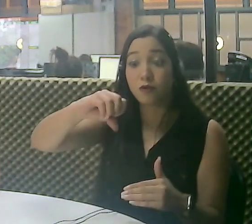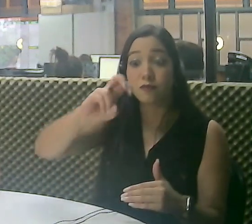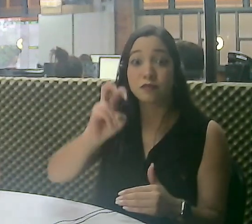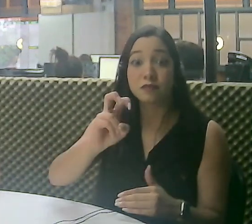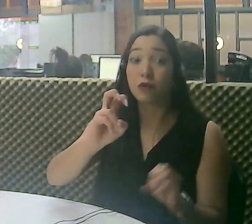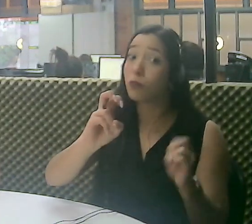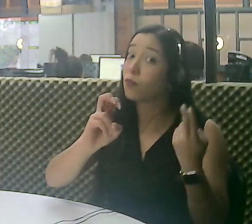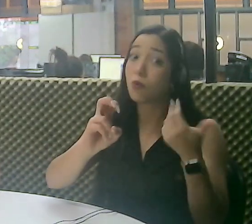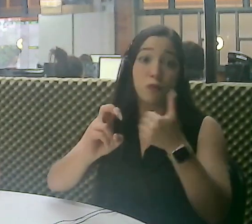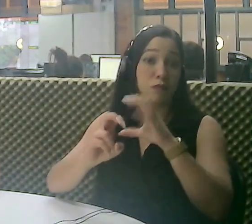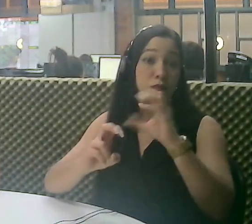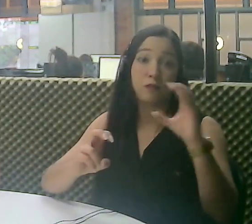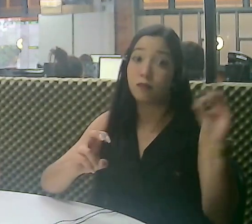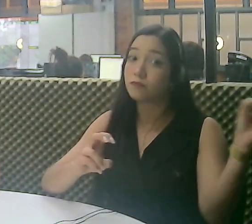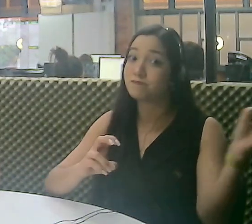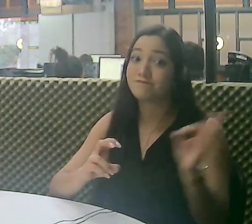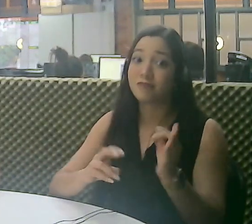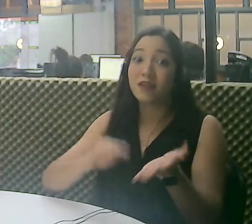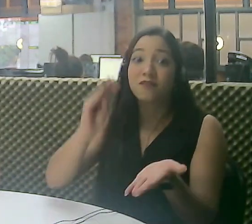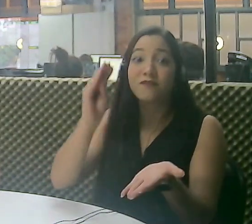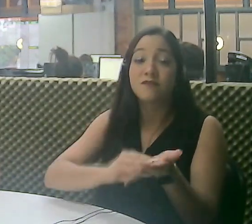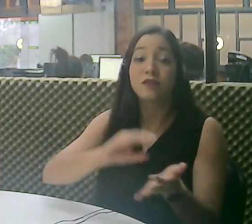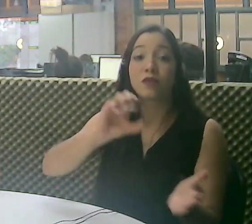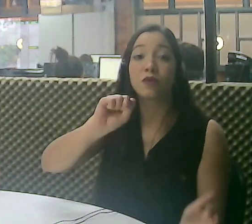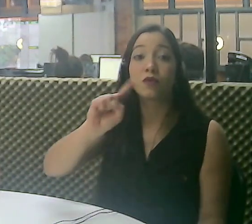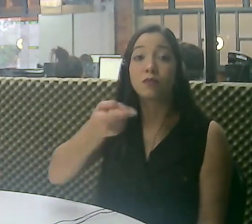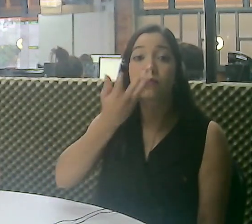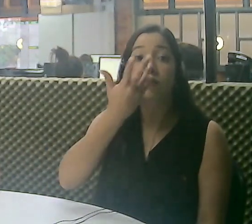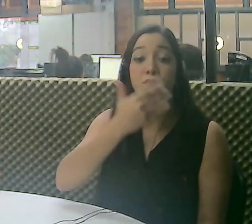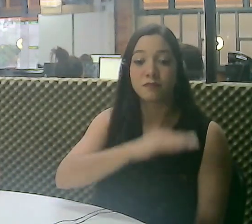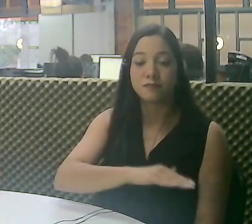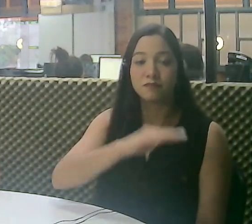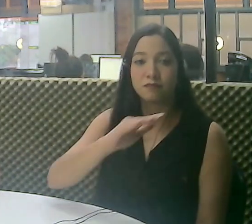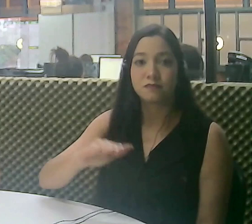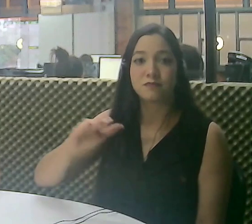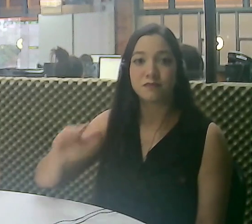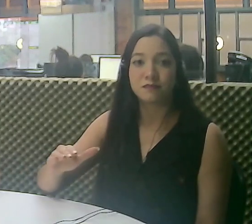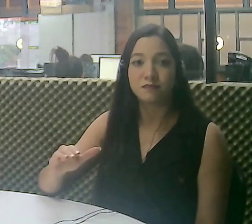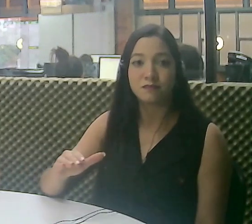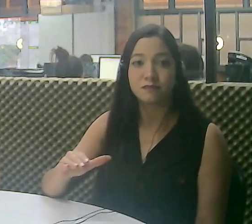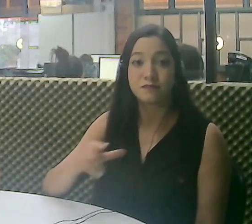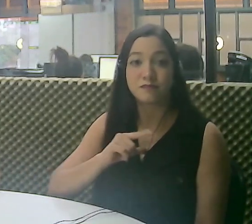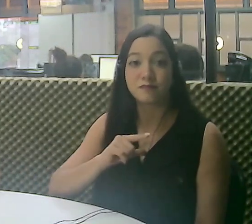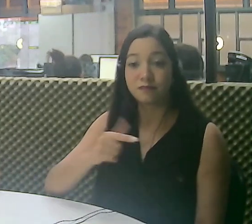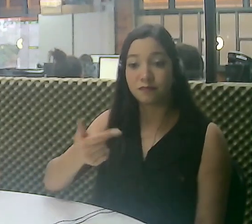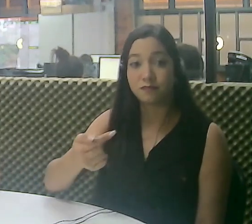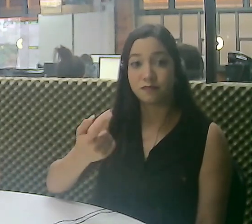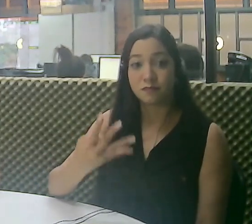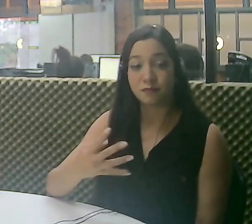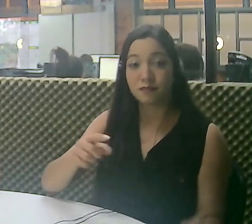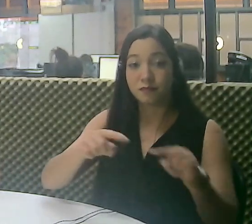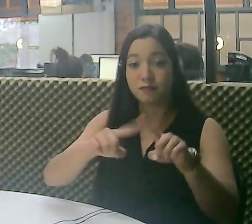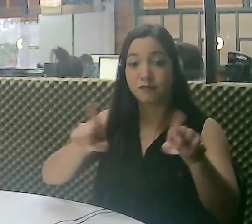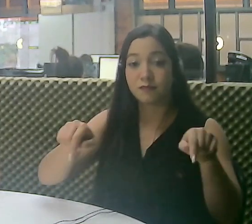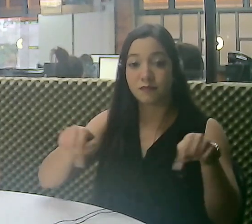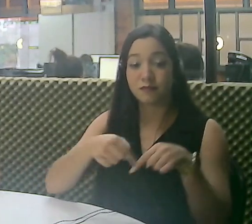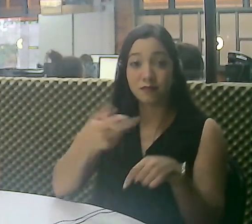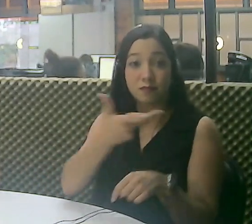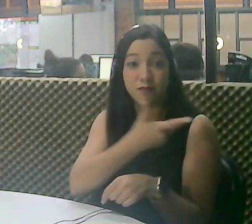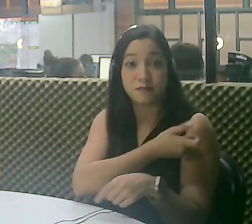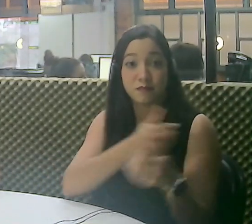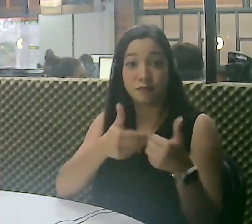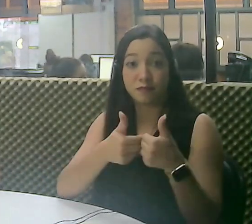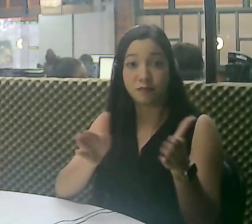dizer 100%? Faltam 8 mil crianças. Nós temos 74 salas de vacina disponíveis,